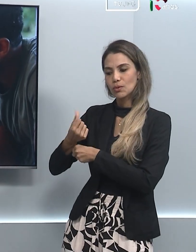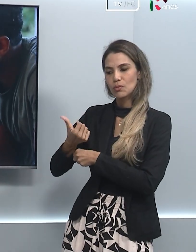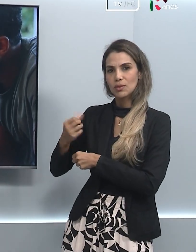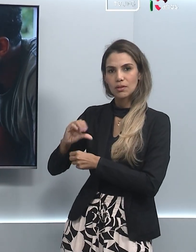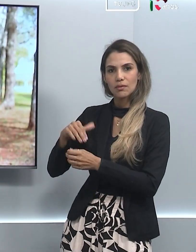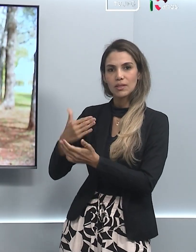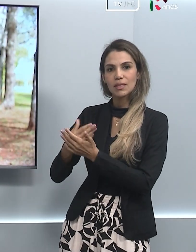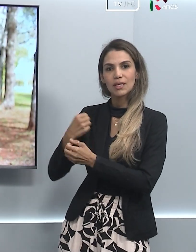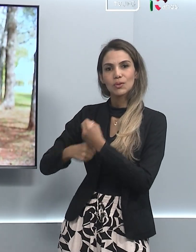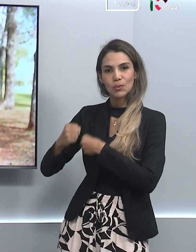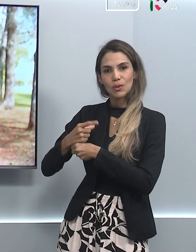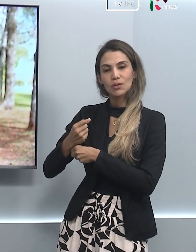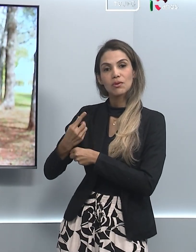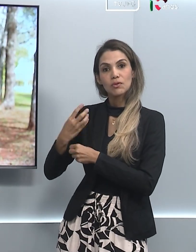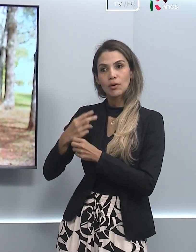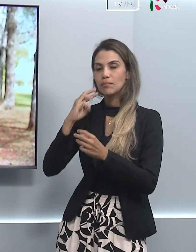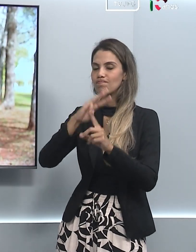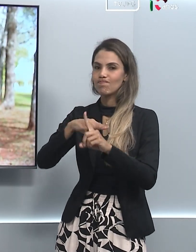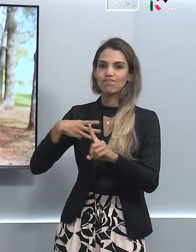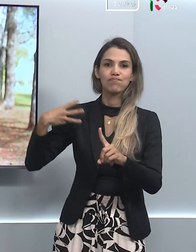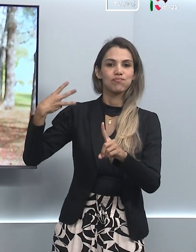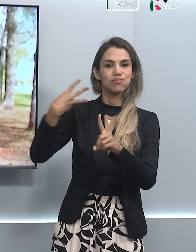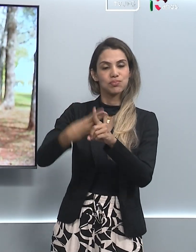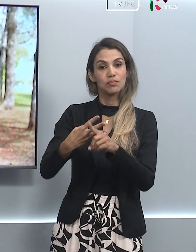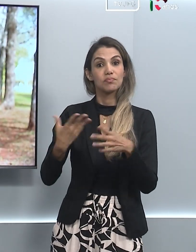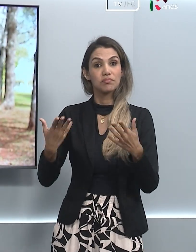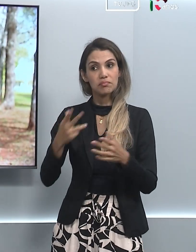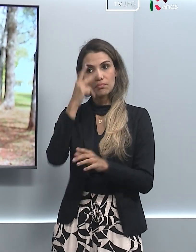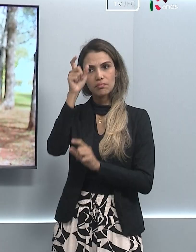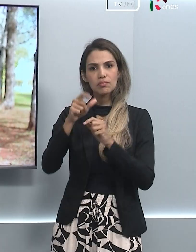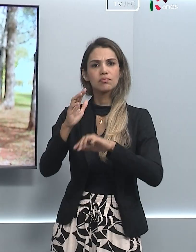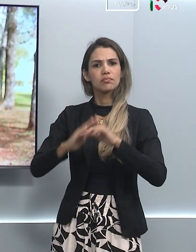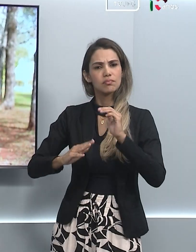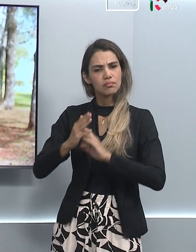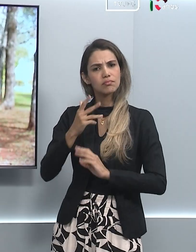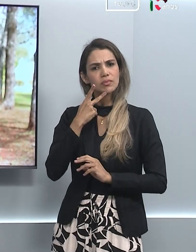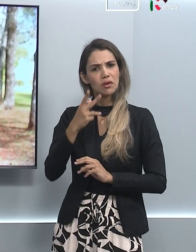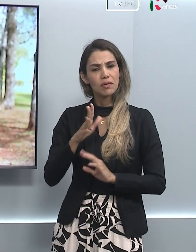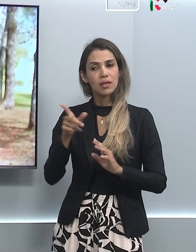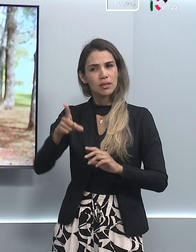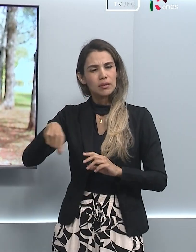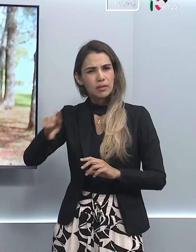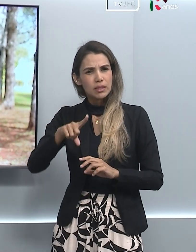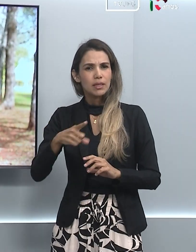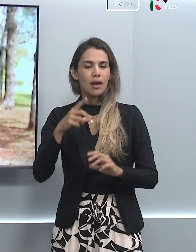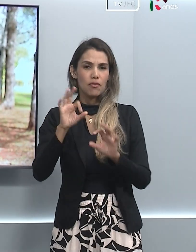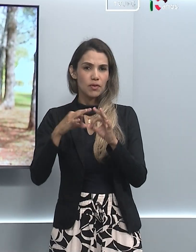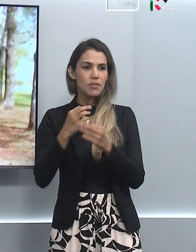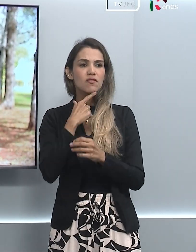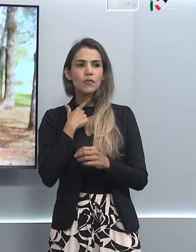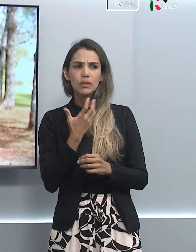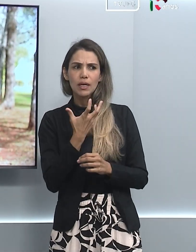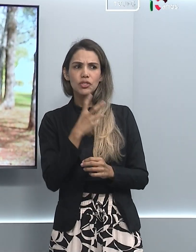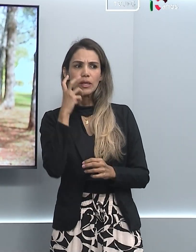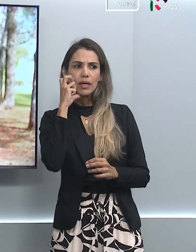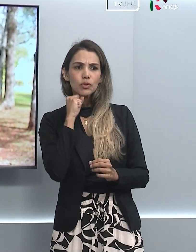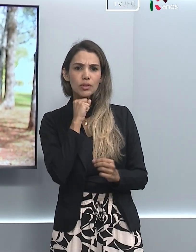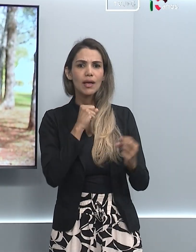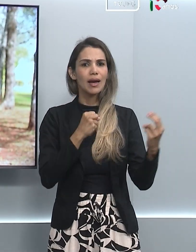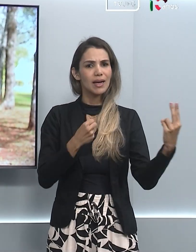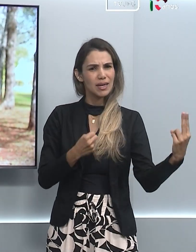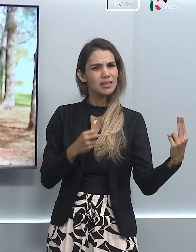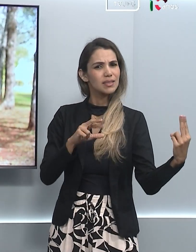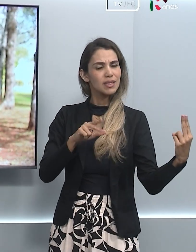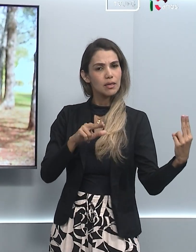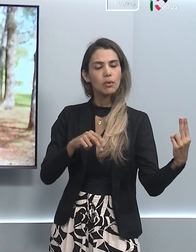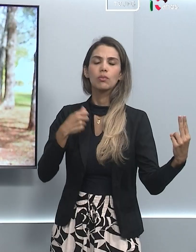2024. Especialistas reforçam que para que essa seja a escolha certa, é preciso entender o peso da responsabilidade,